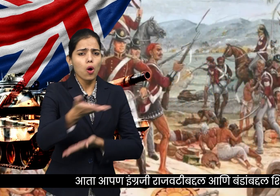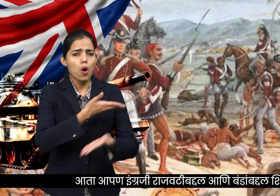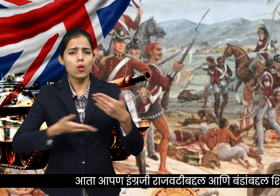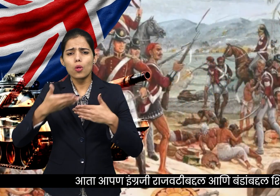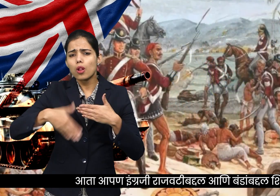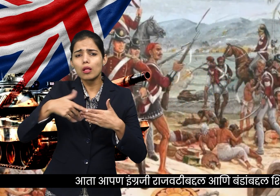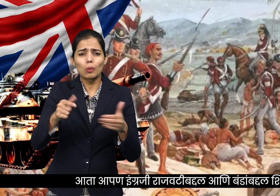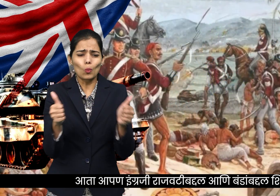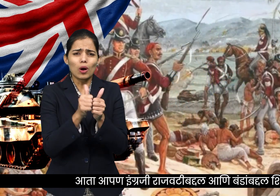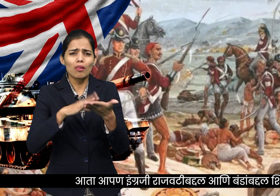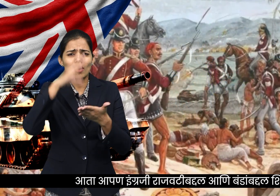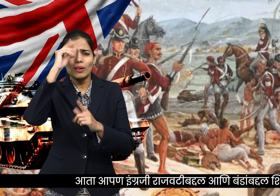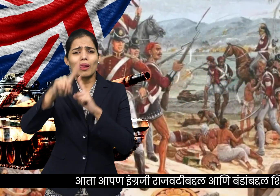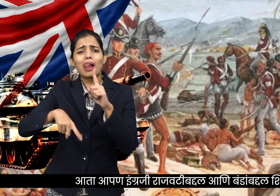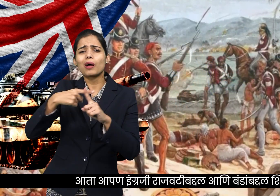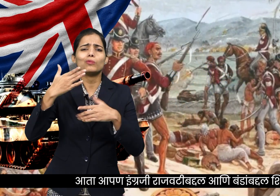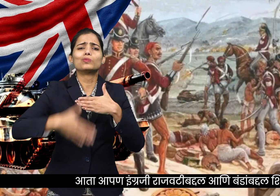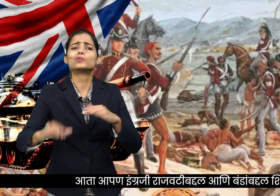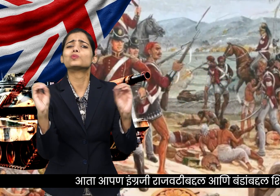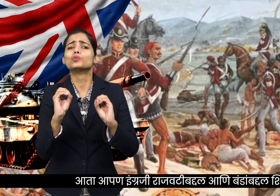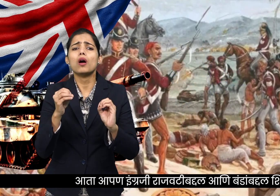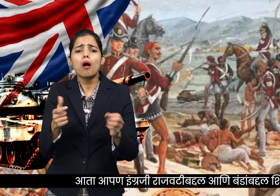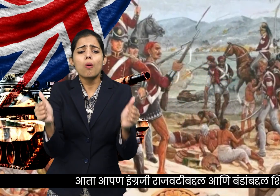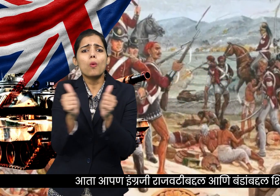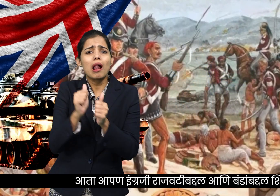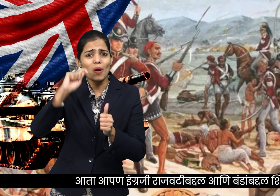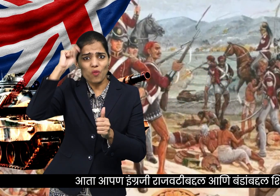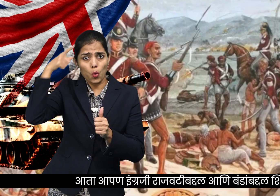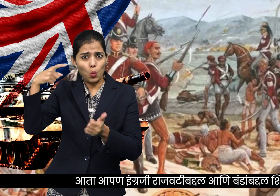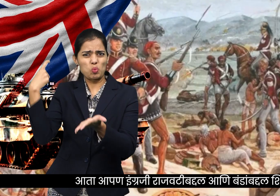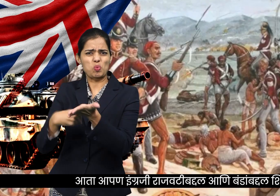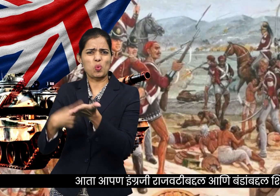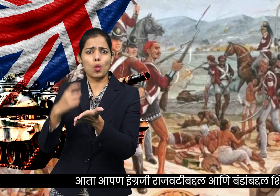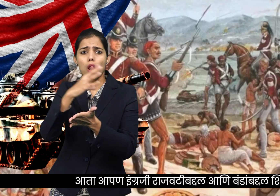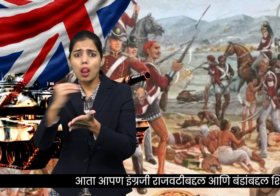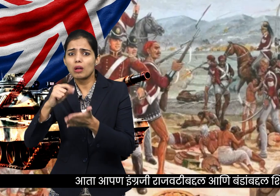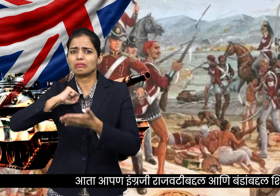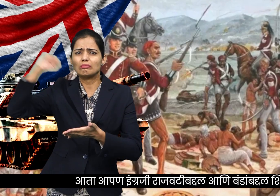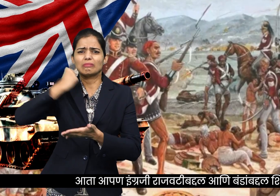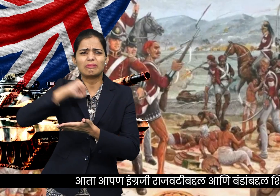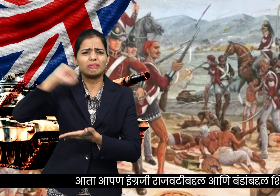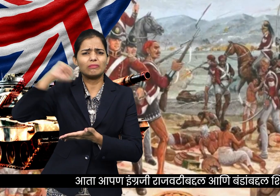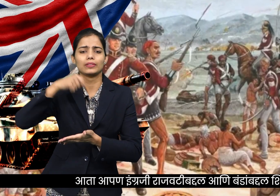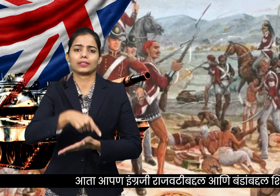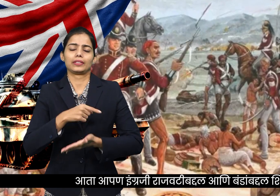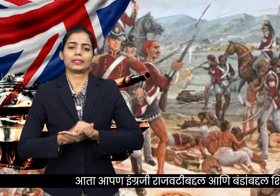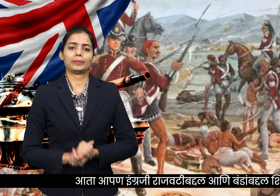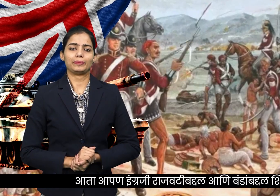आता आपण इंग्रजी राजवटीबद्दल आणि बंडाबद्दल शिकत राहू.